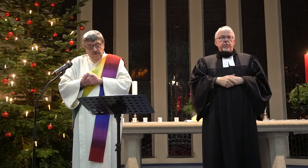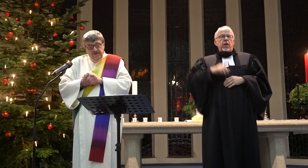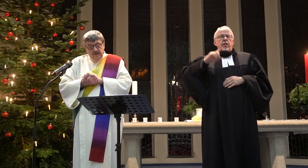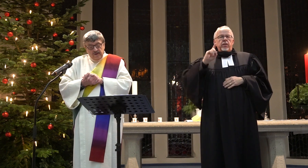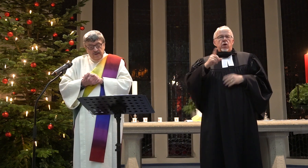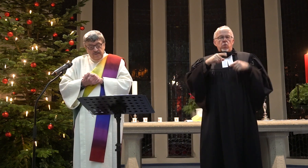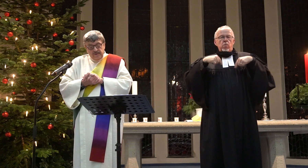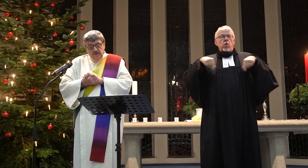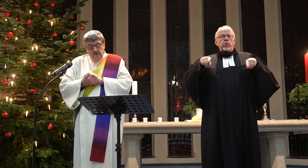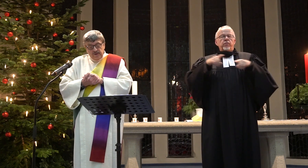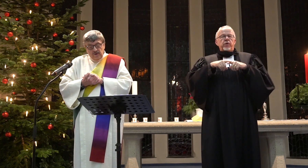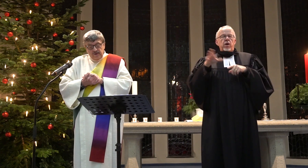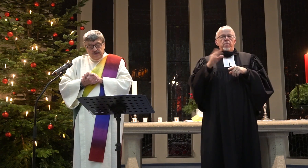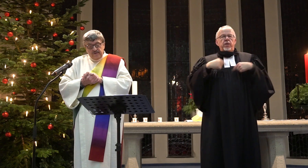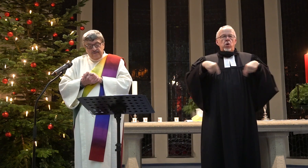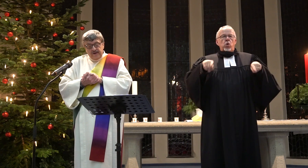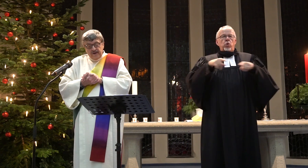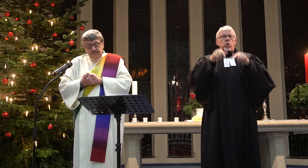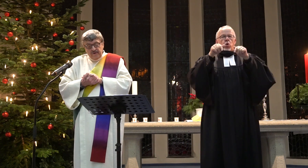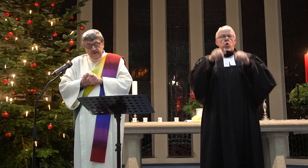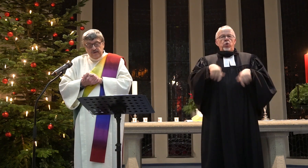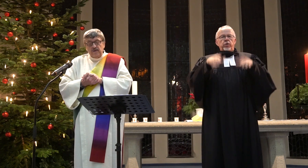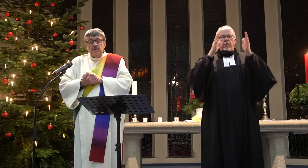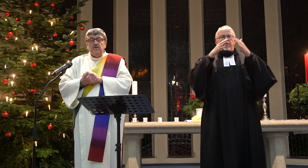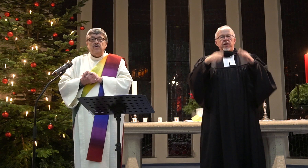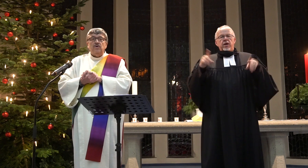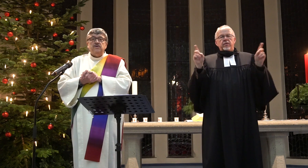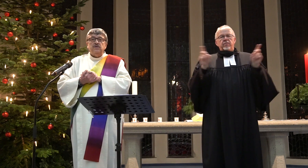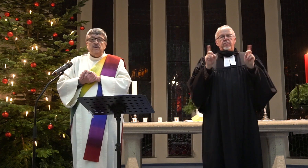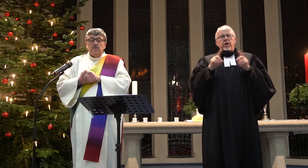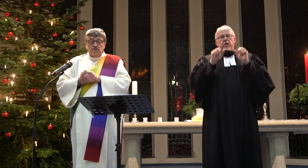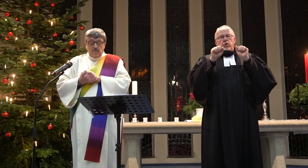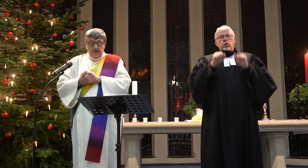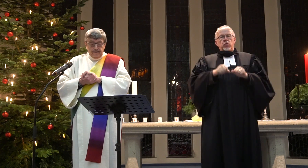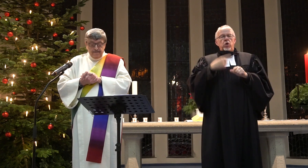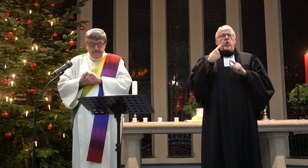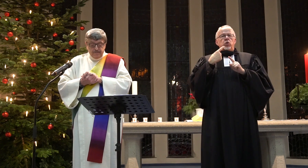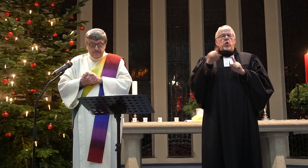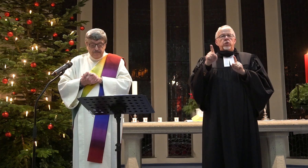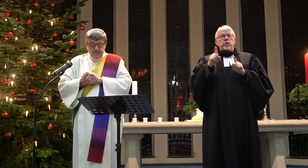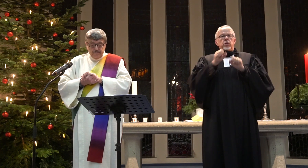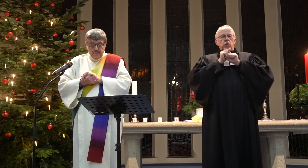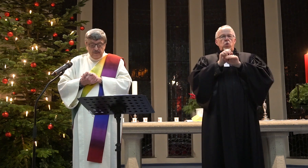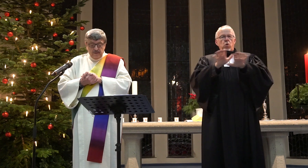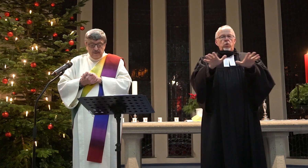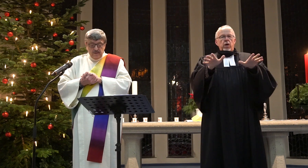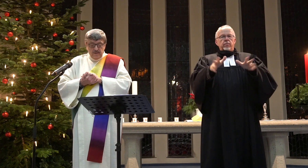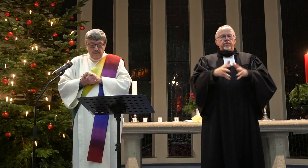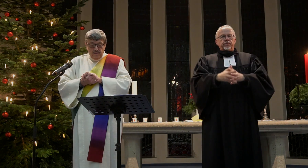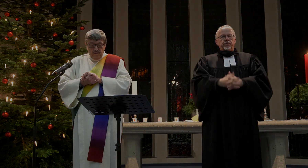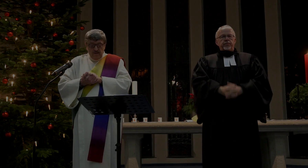Darum auch wir mit euch heute Weihnachten feiern, trotz Corona.